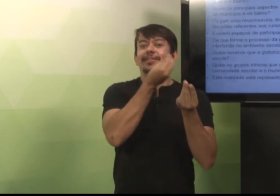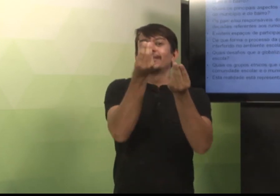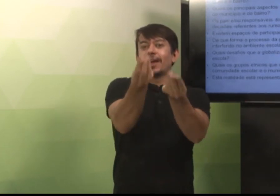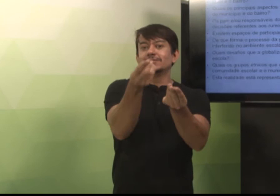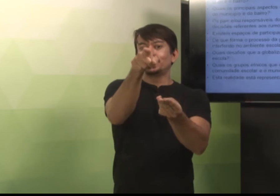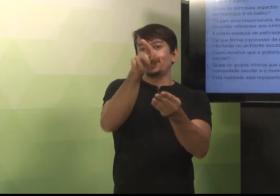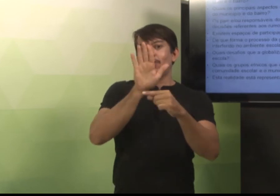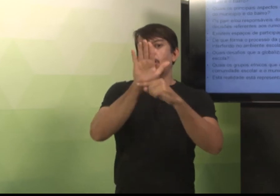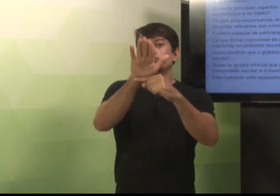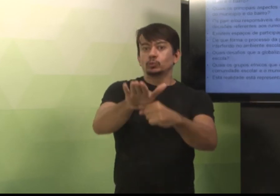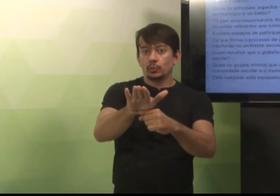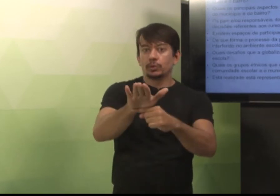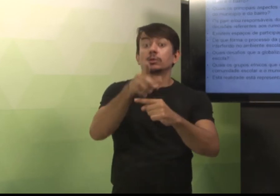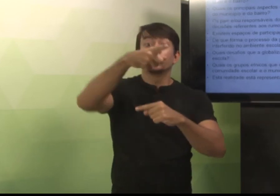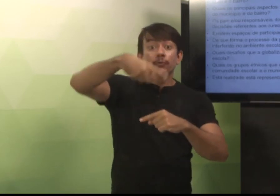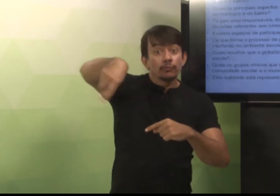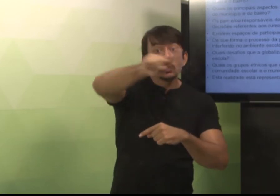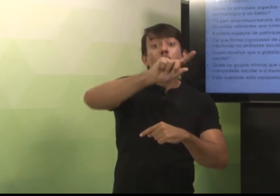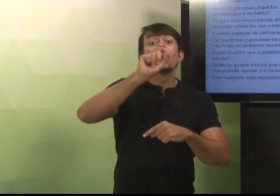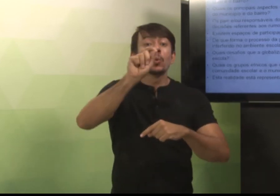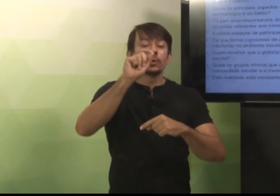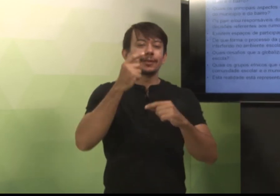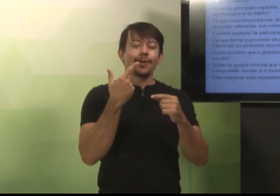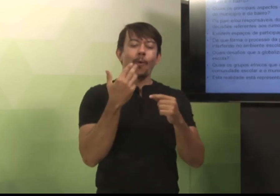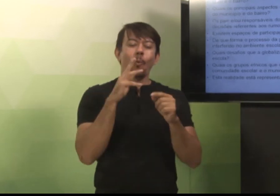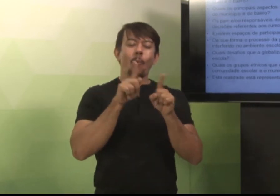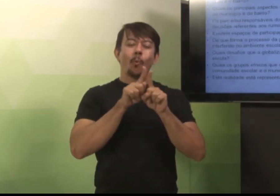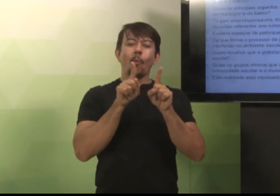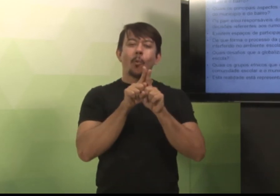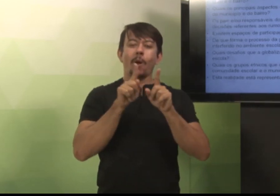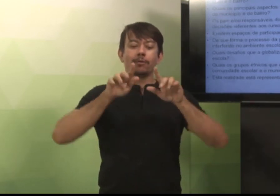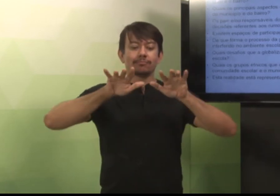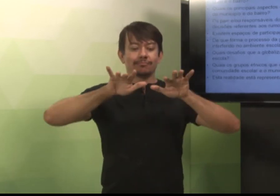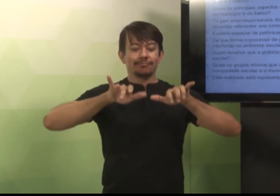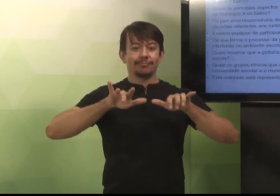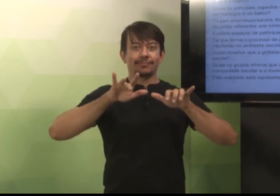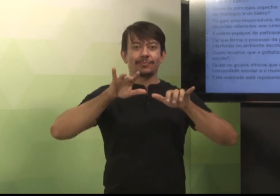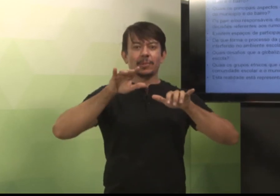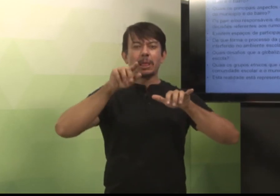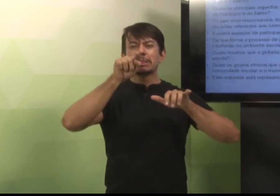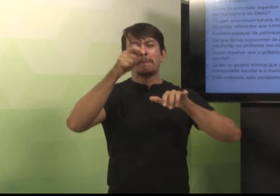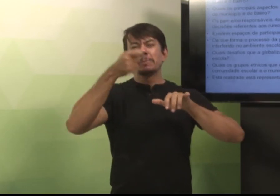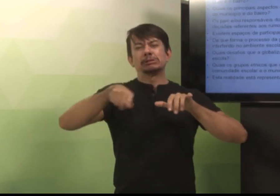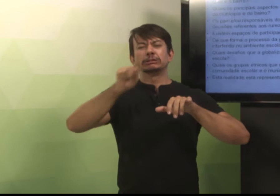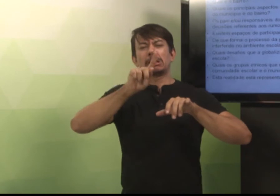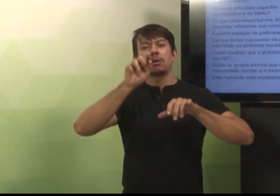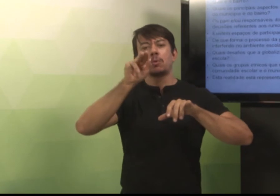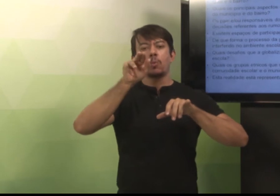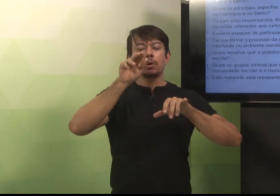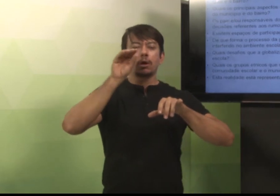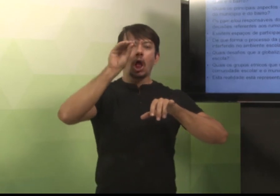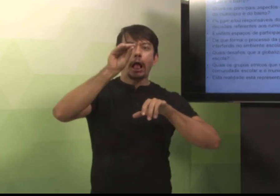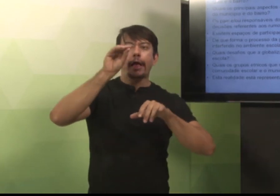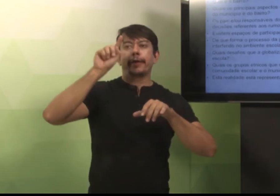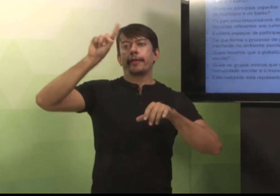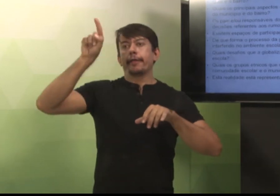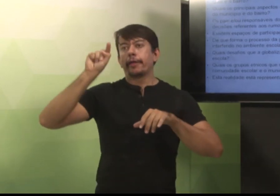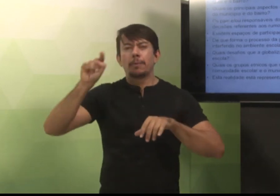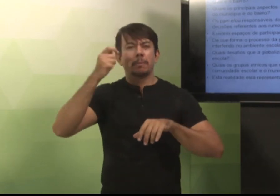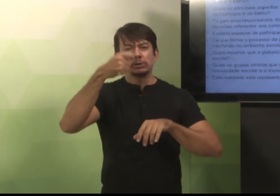algumas perguntas que vão auxiliar vocês. Estou oferecendo essas perguntas para auxiliá-los. Então, no momento que você estiver